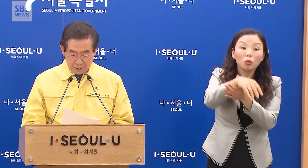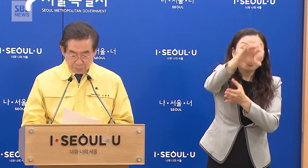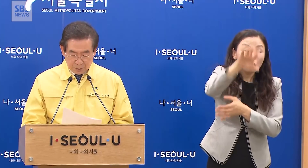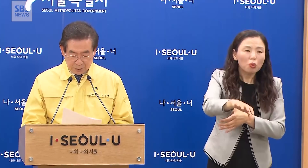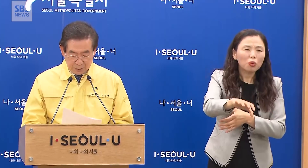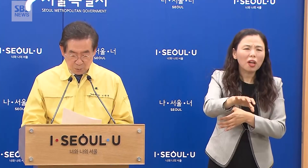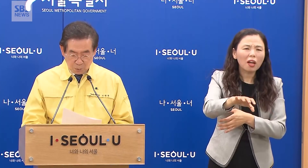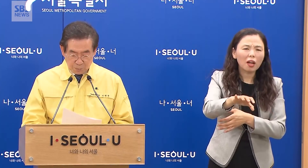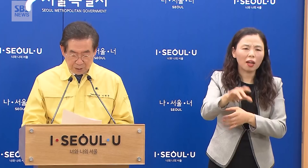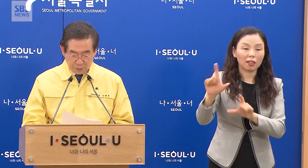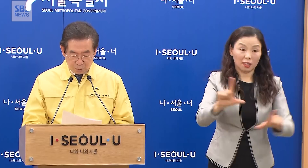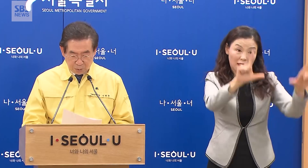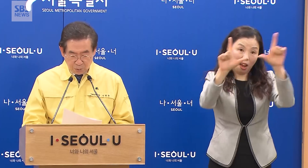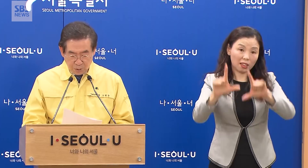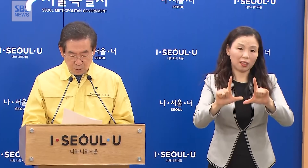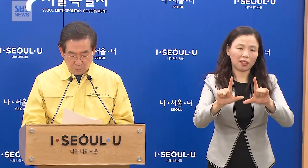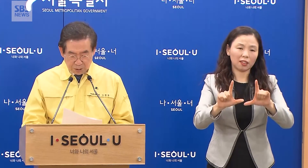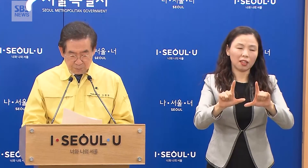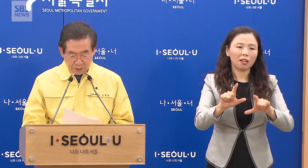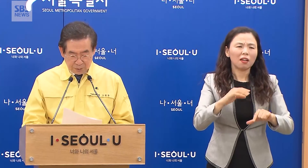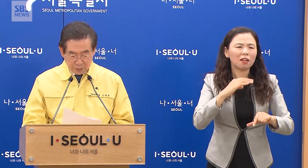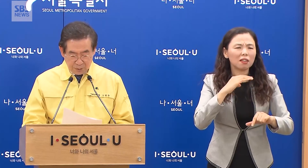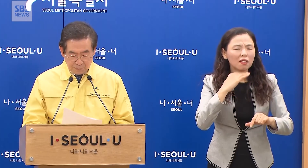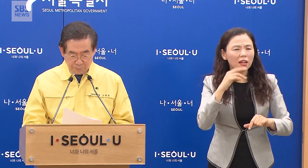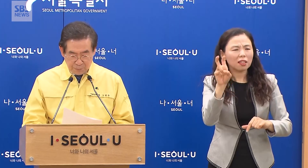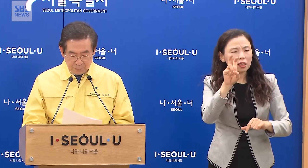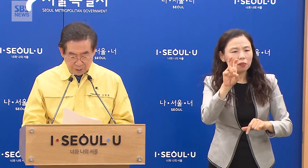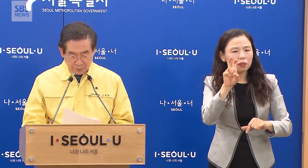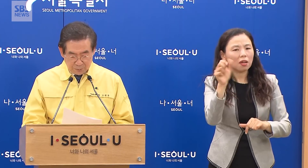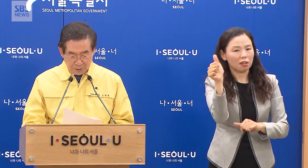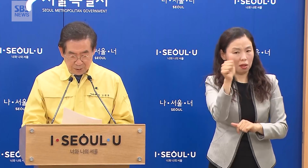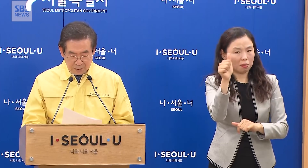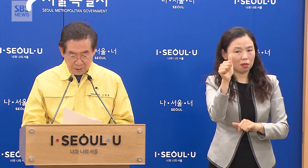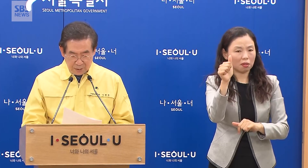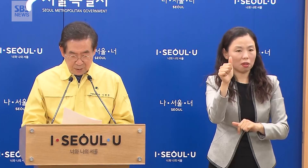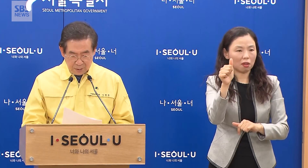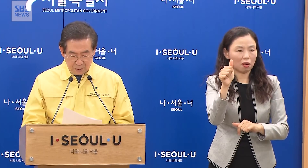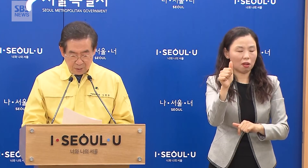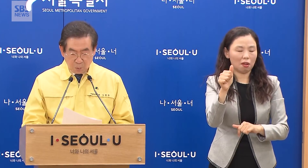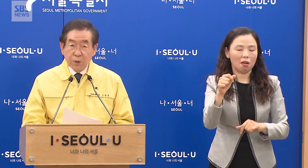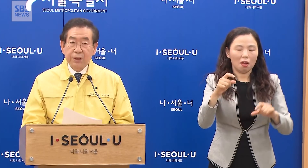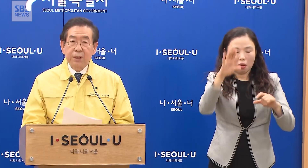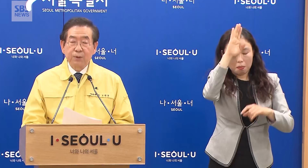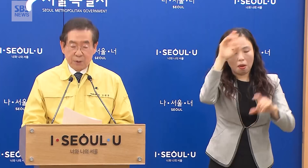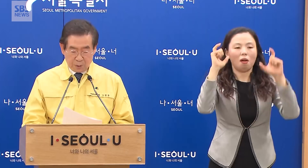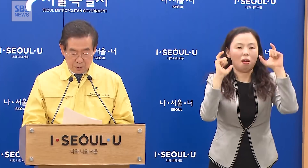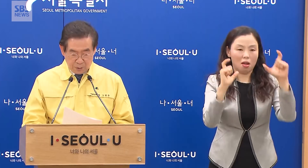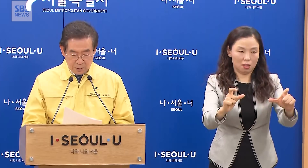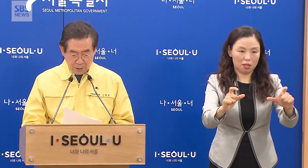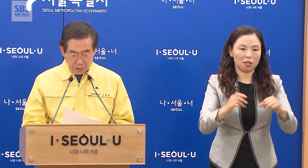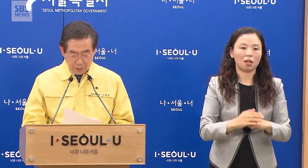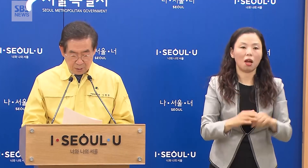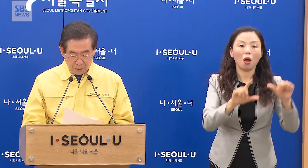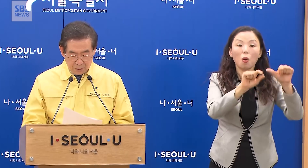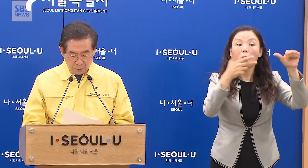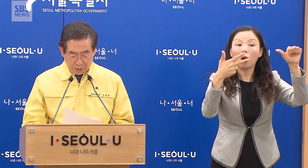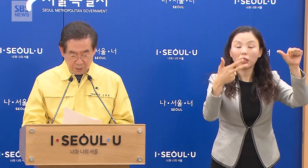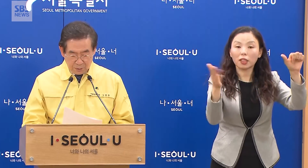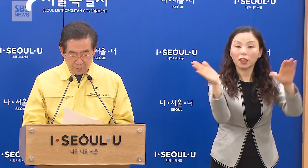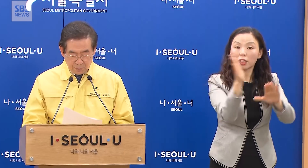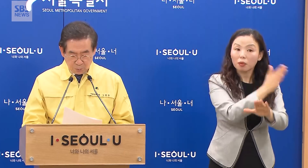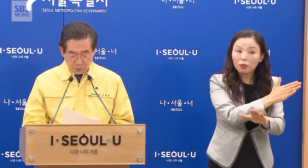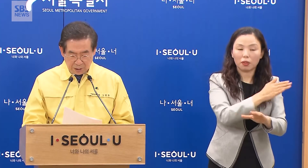남성이 올 8일 추가로 확진 판정을 받게 됩니다 어울 7일부터 어이